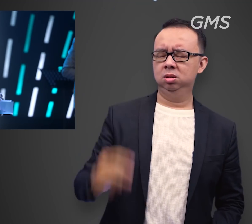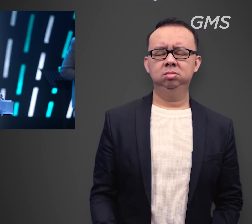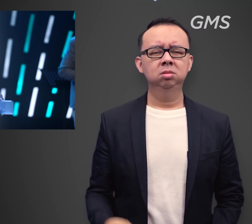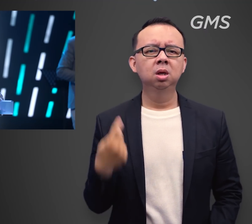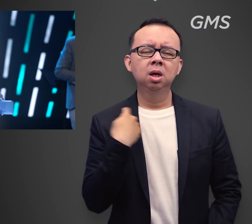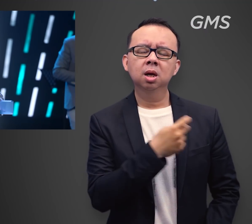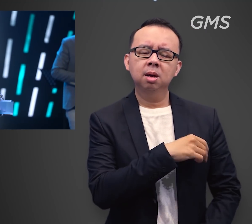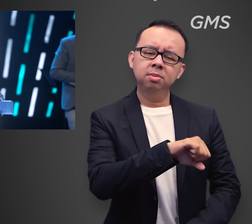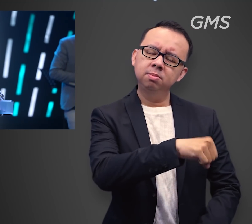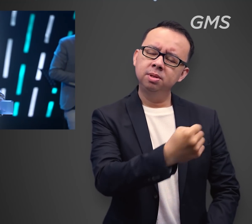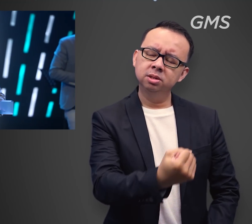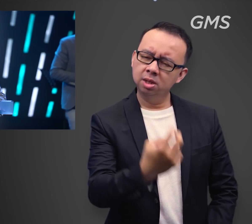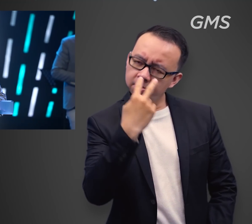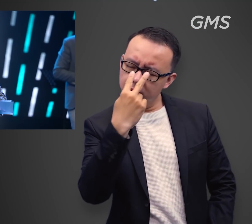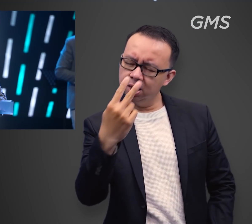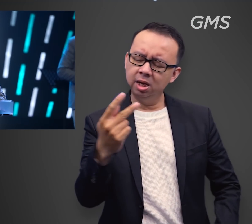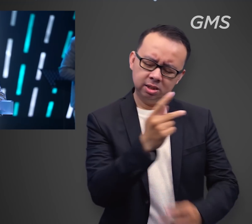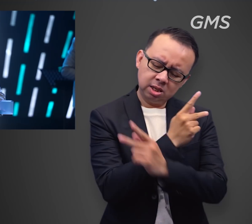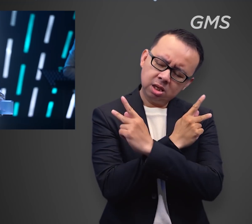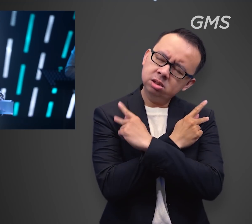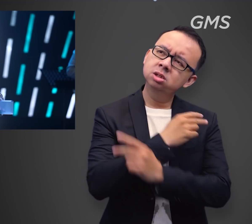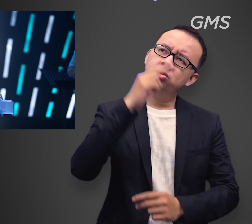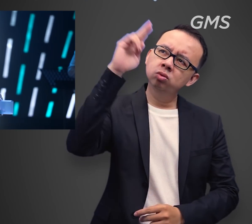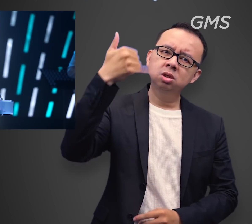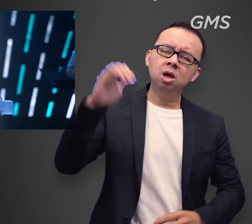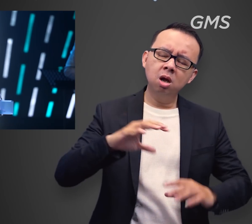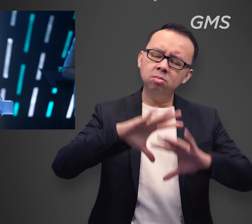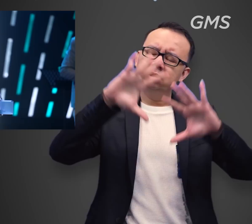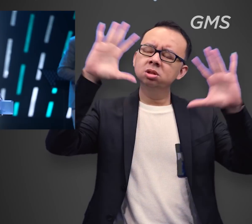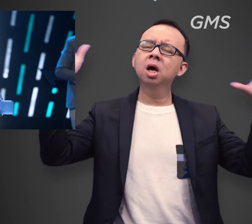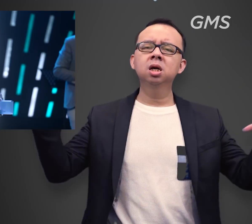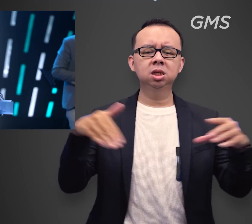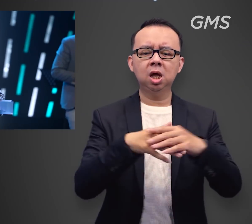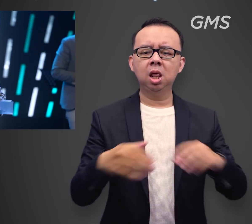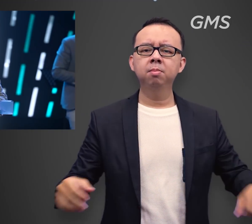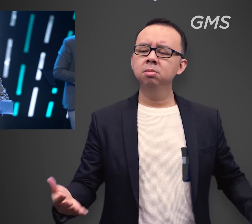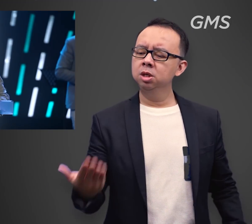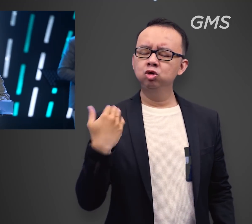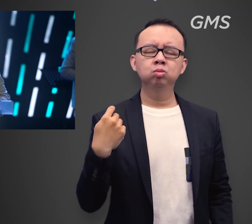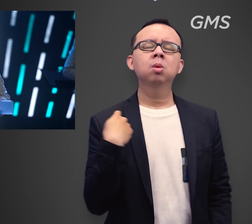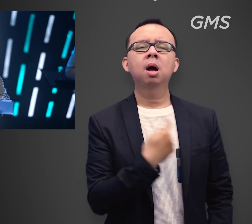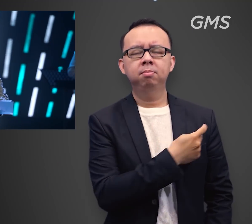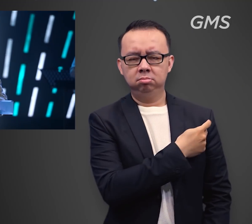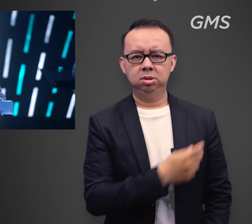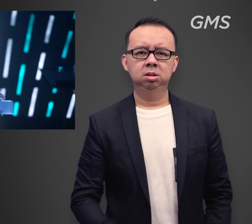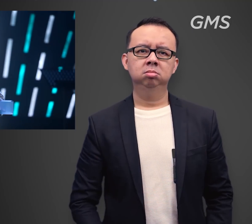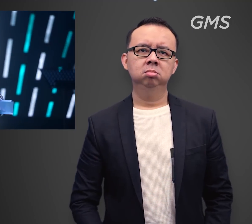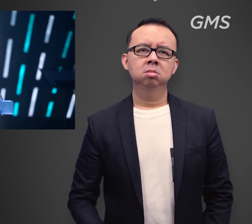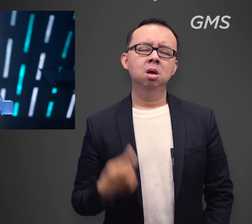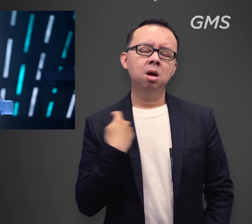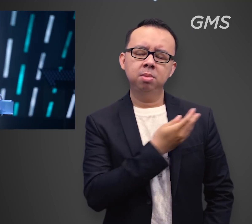kasih setia Tuhan yang besar di hidup kami. Dan kami boleh belajar untuk menghargai setiap